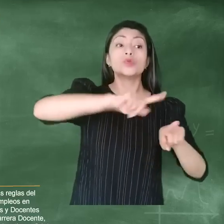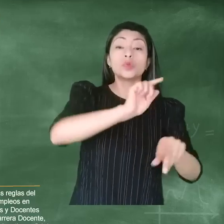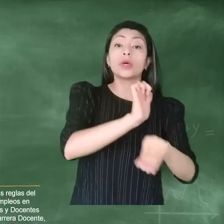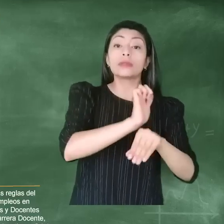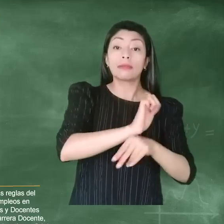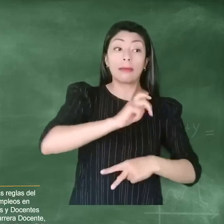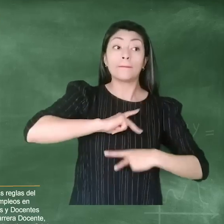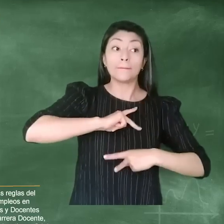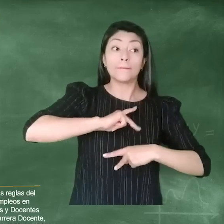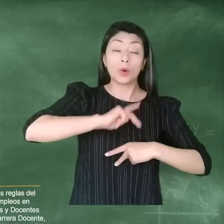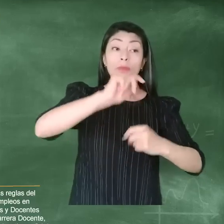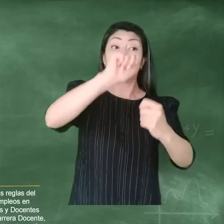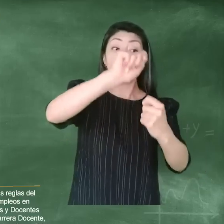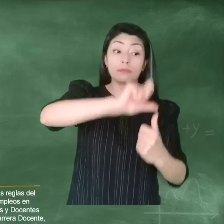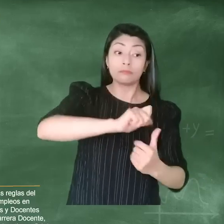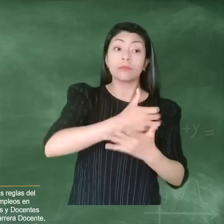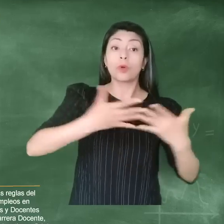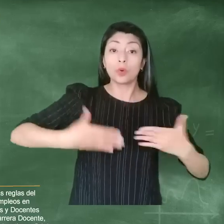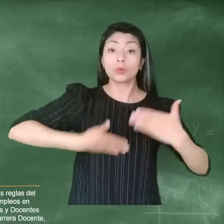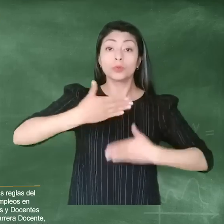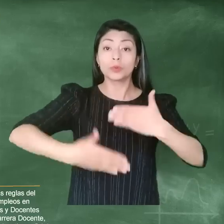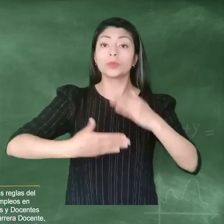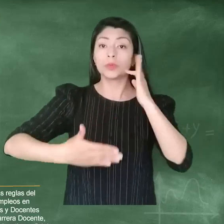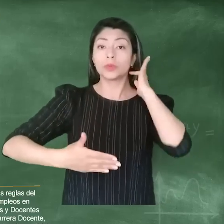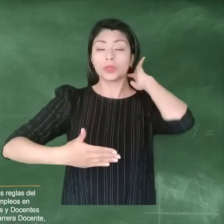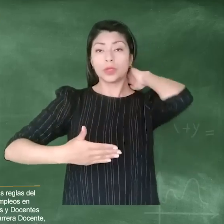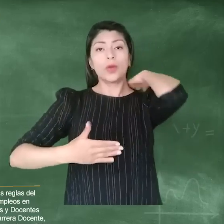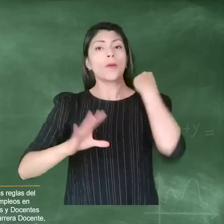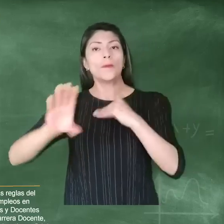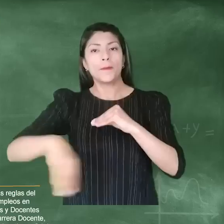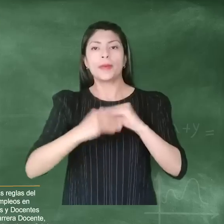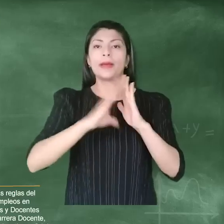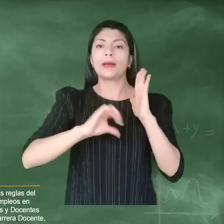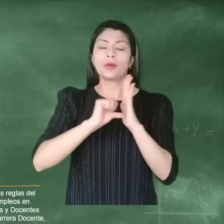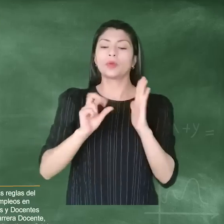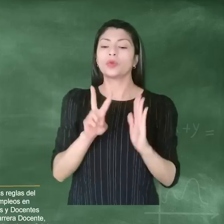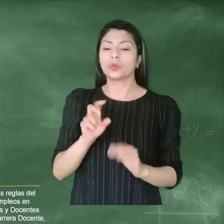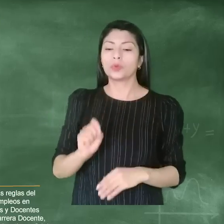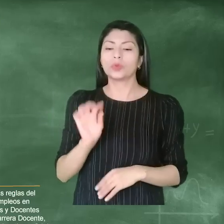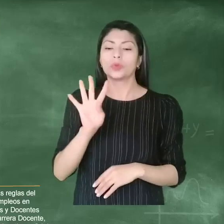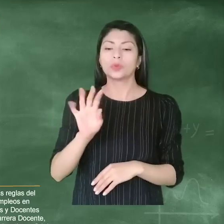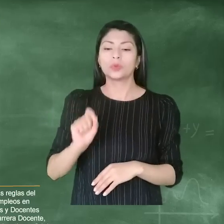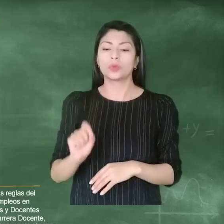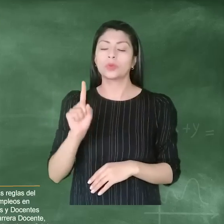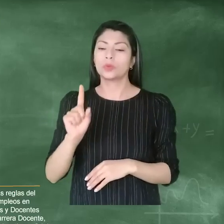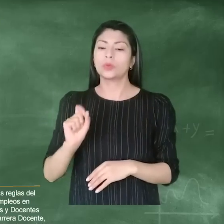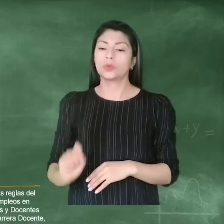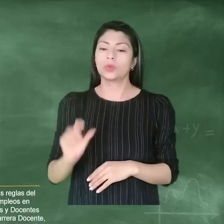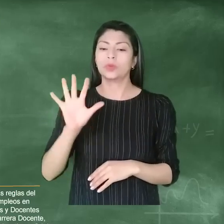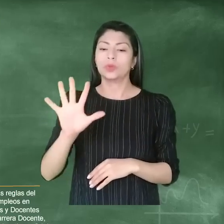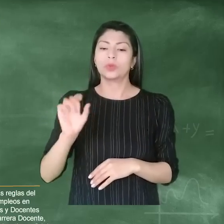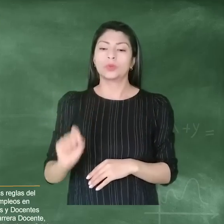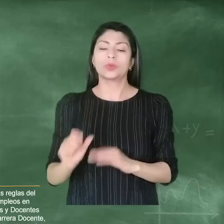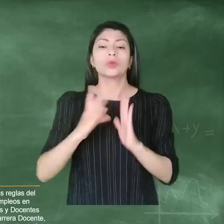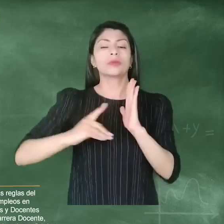con recursos propios de la entidad territorial. A su vez, el artículo